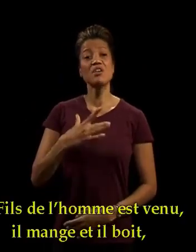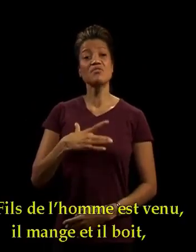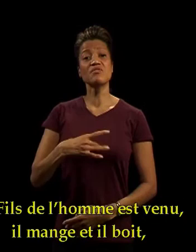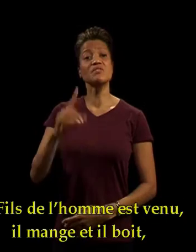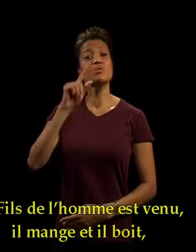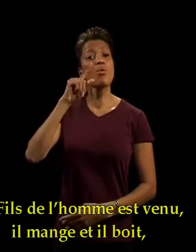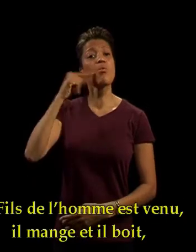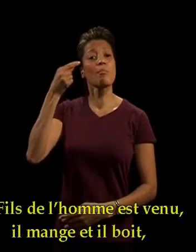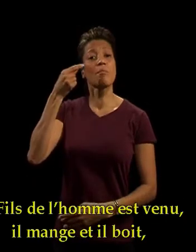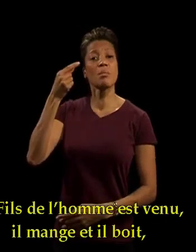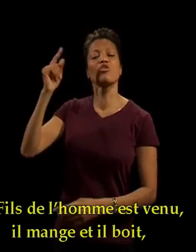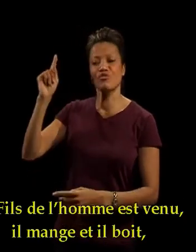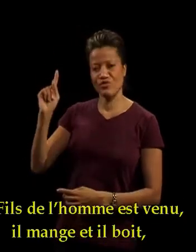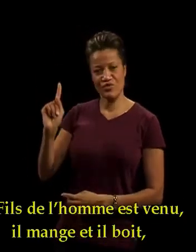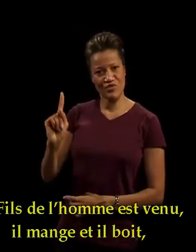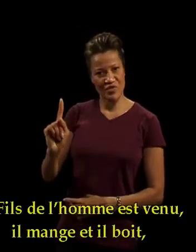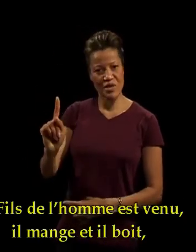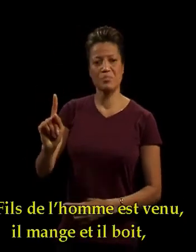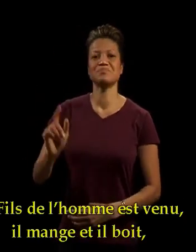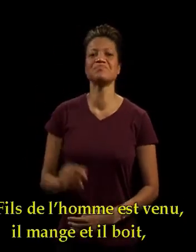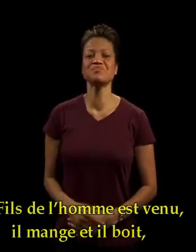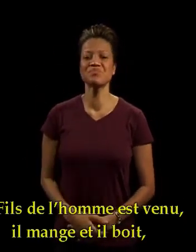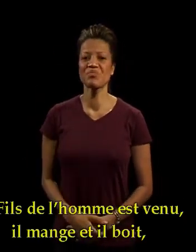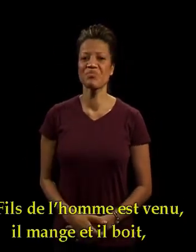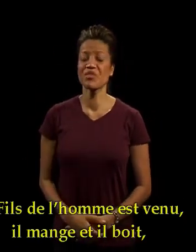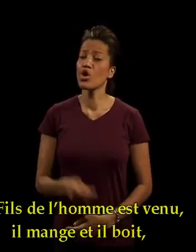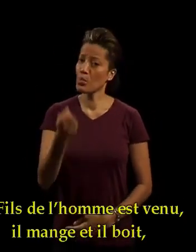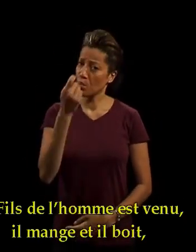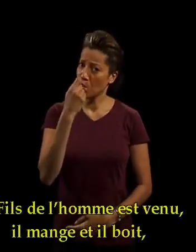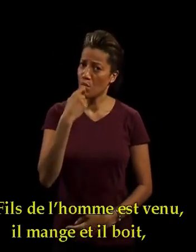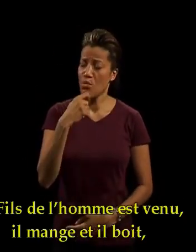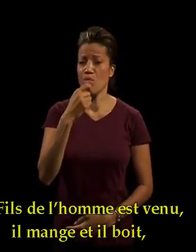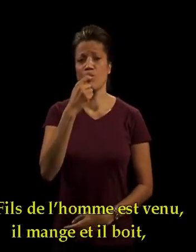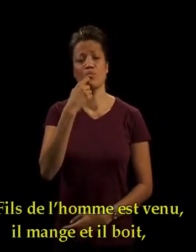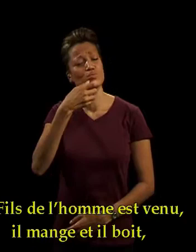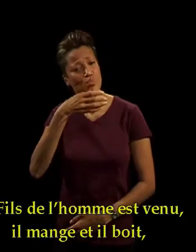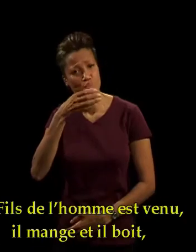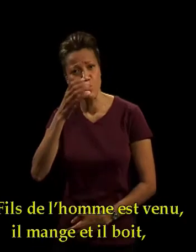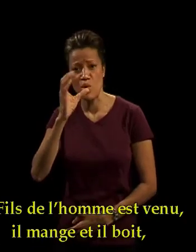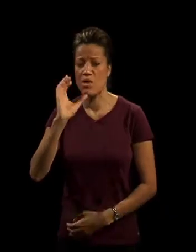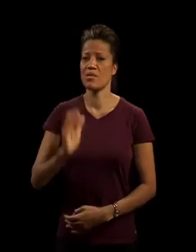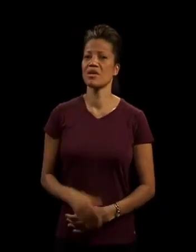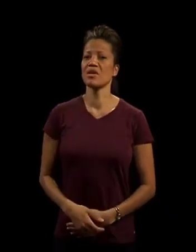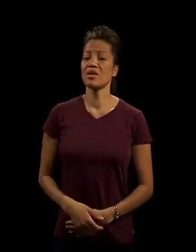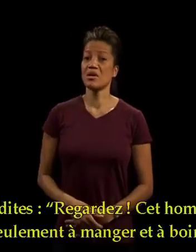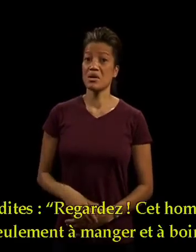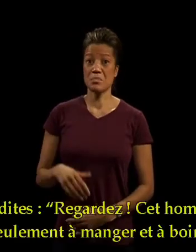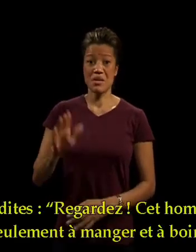Le Fils de l'homme est venu. Il mange et il boit. Et vous dites